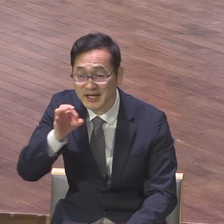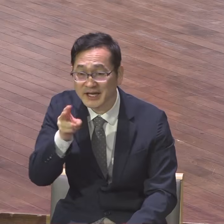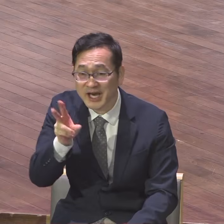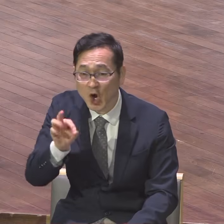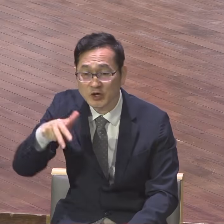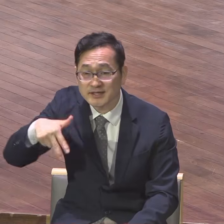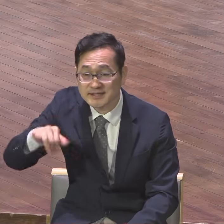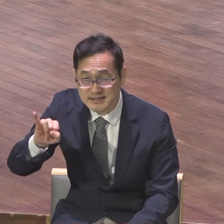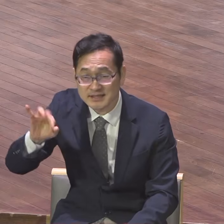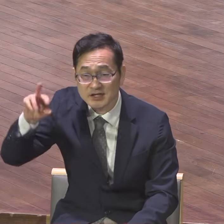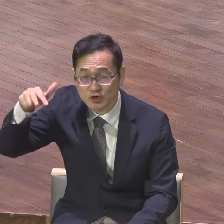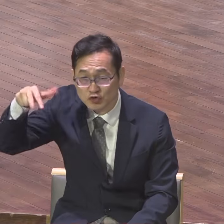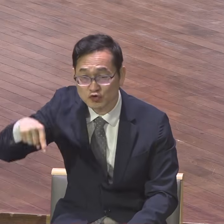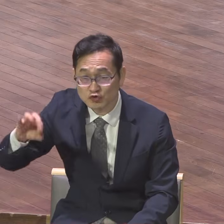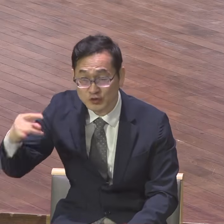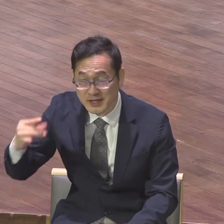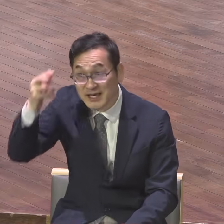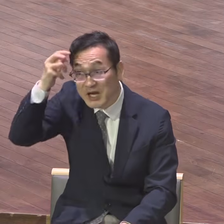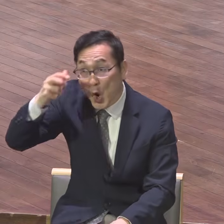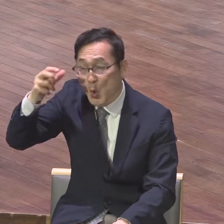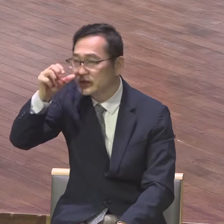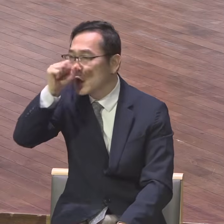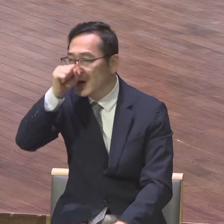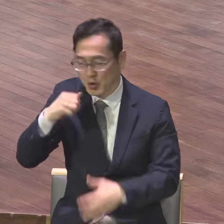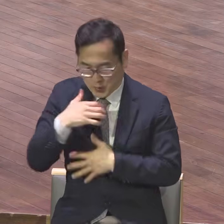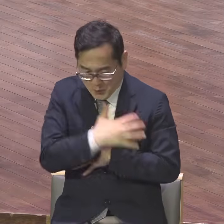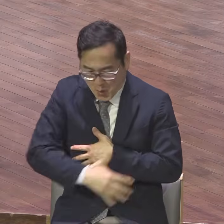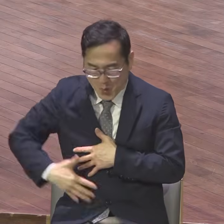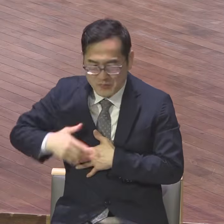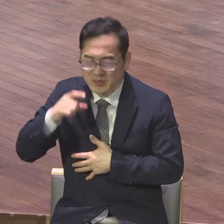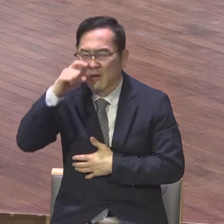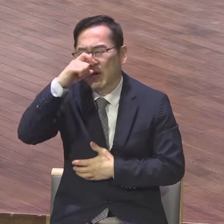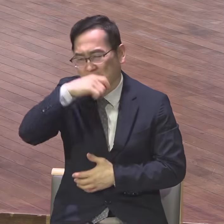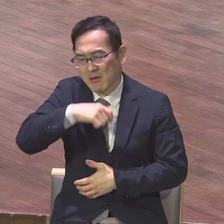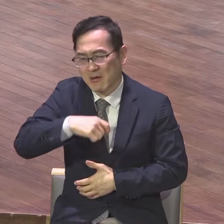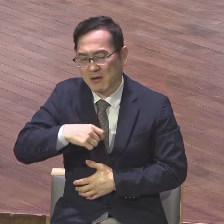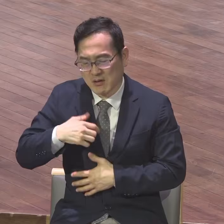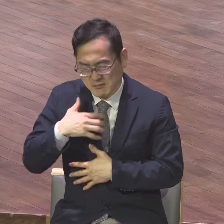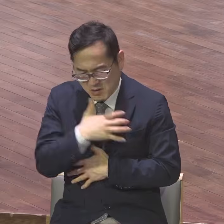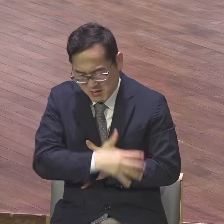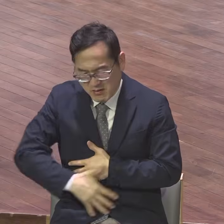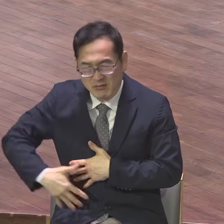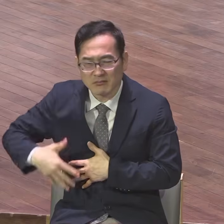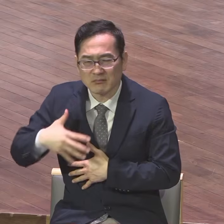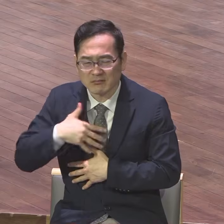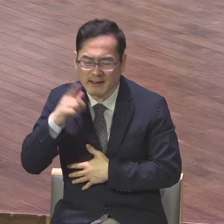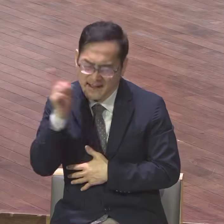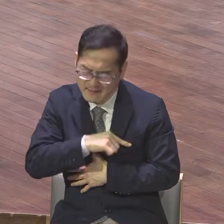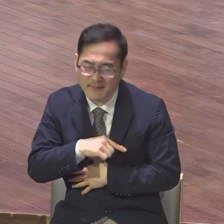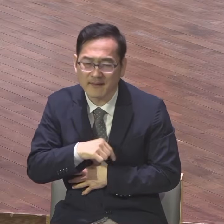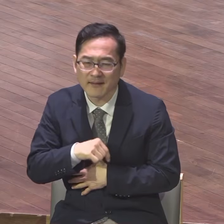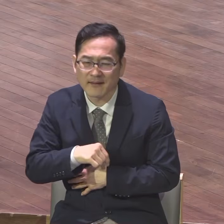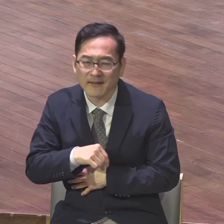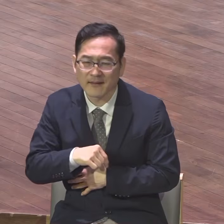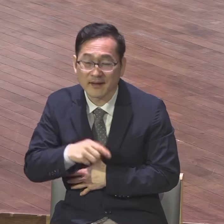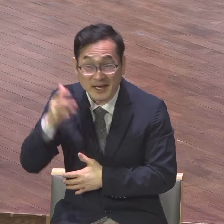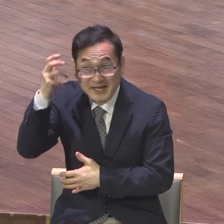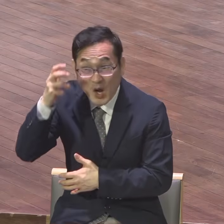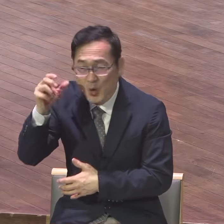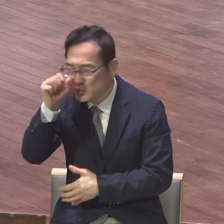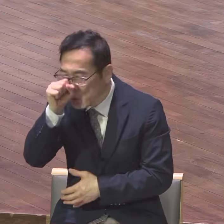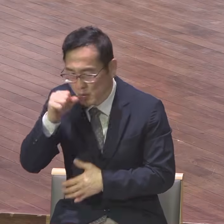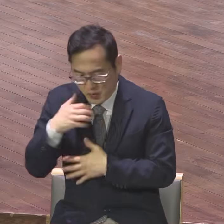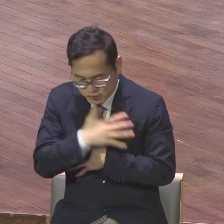주장하느냐? 영혼은 선하고 육체는 물질로 악하다. 육체는